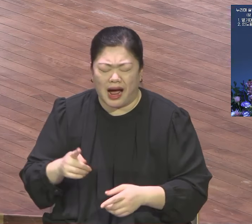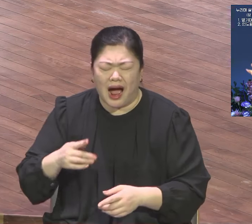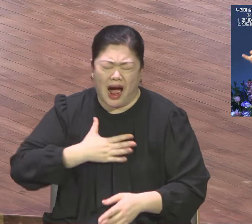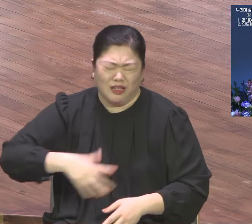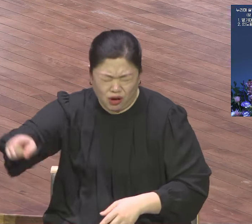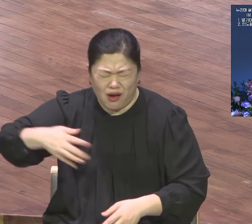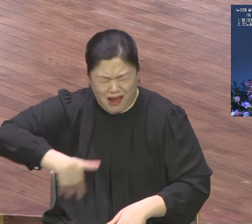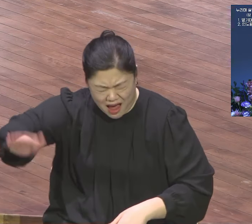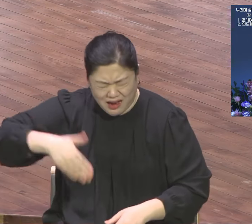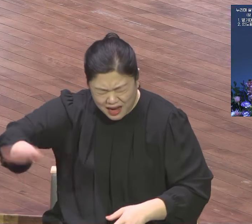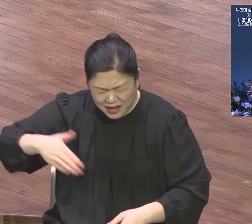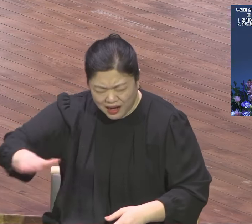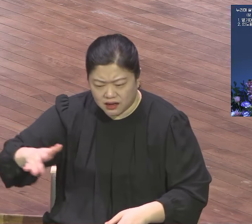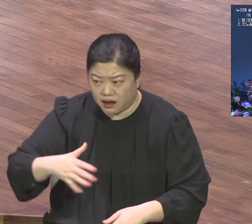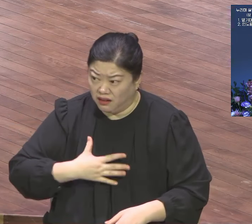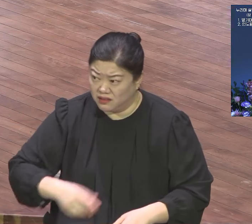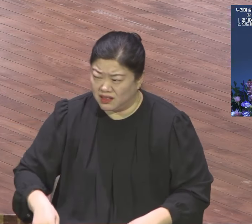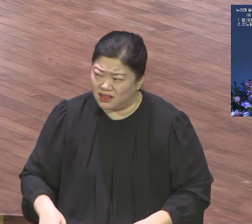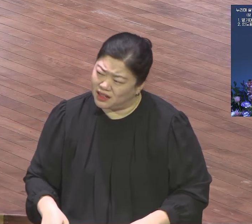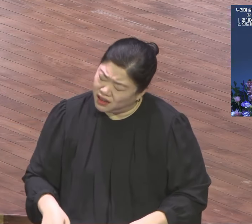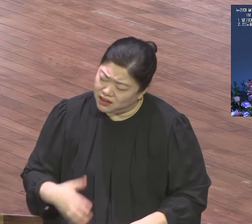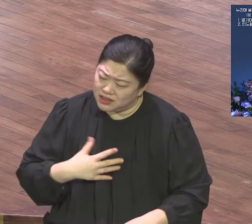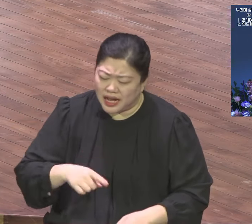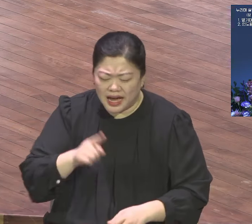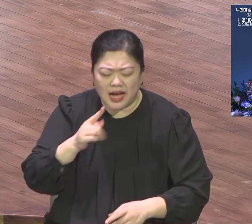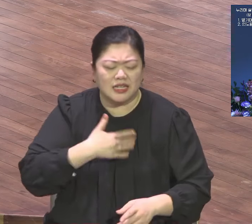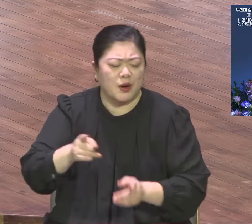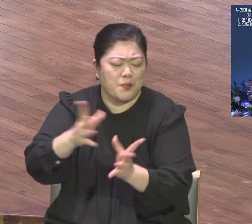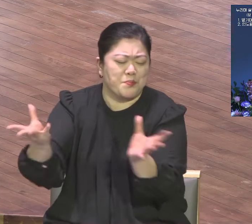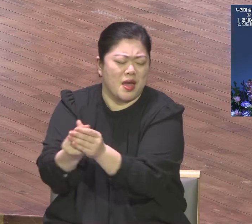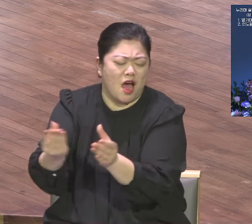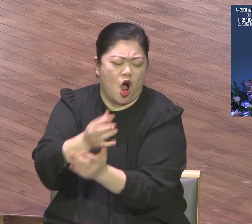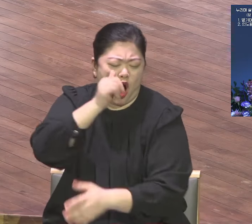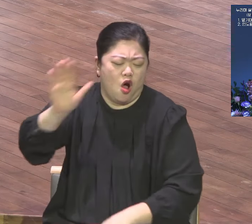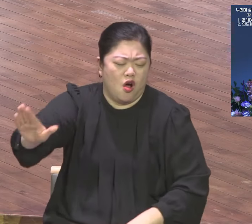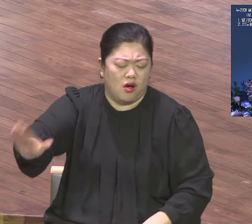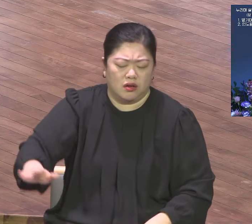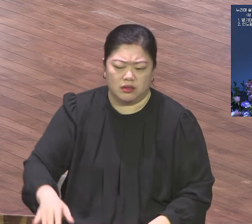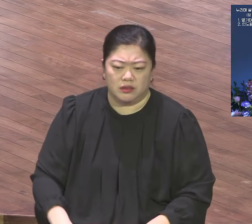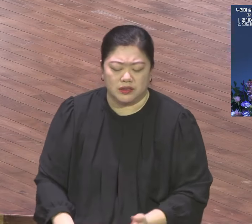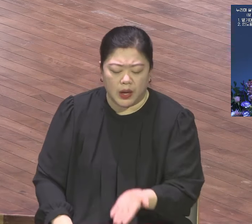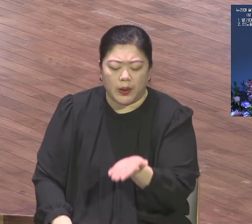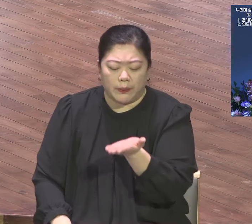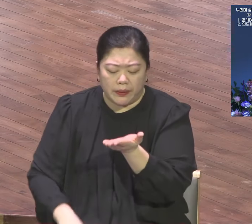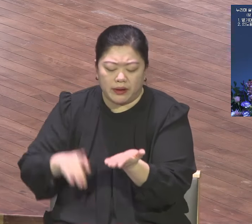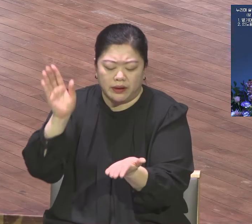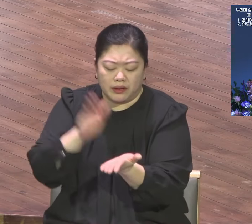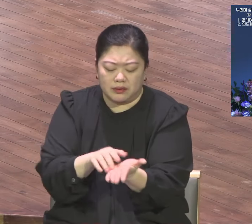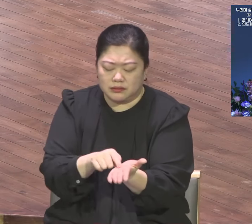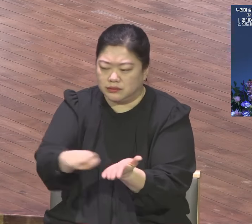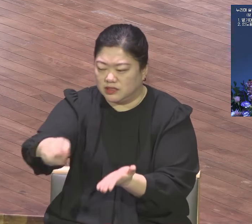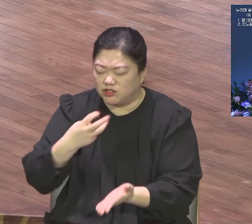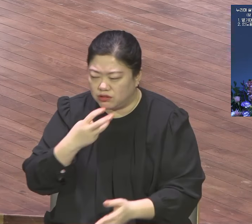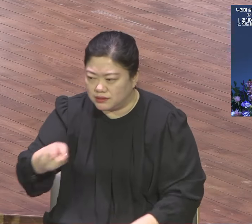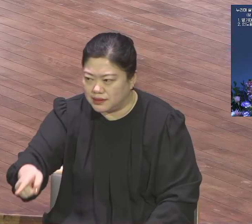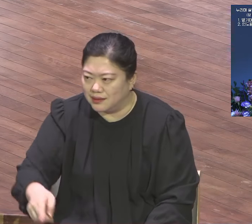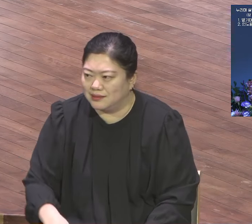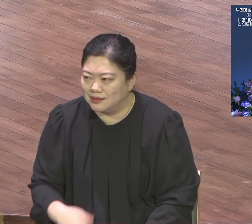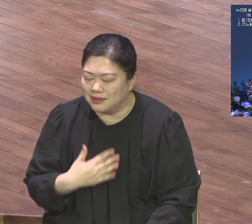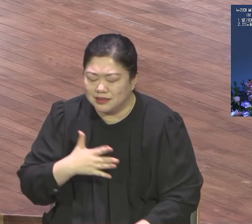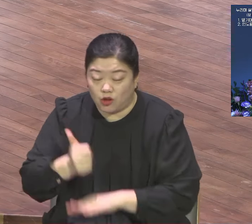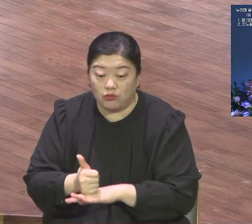목동이 여기만 어서 아파트 비어 있다. 그때 다 비어 있었어. 그냥 돌았어.